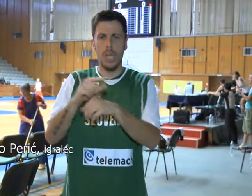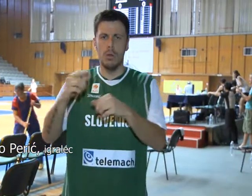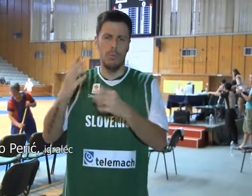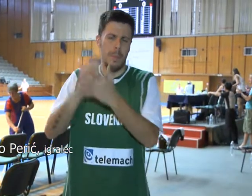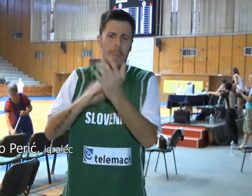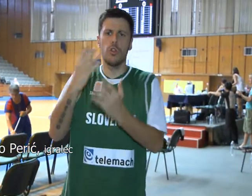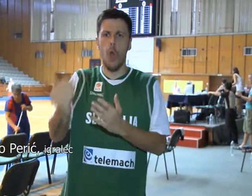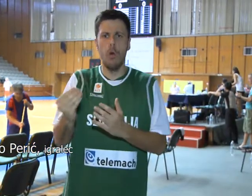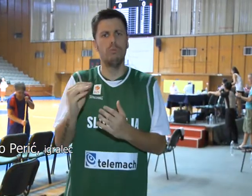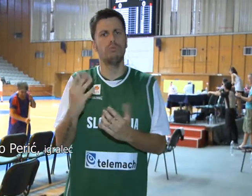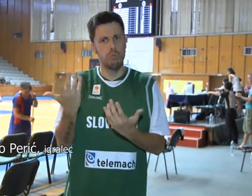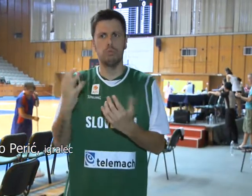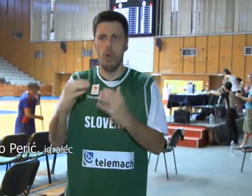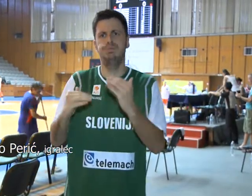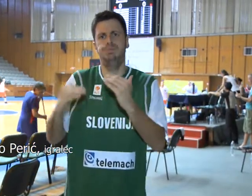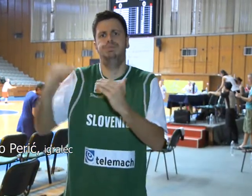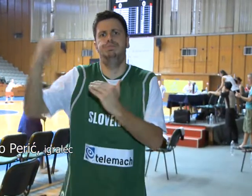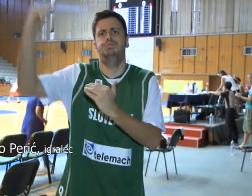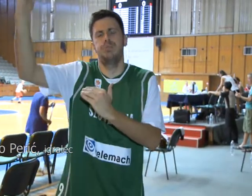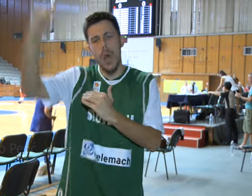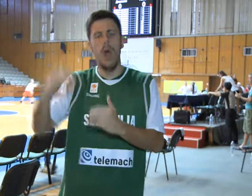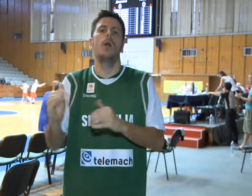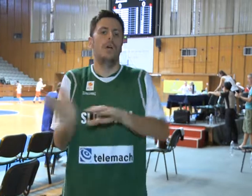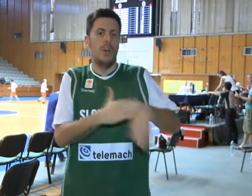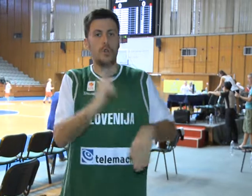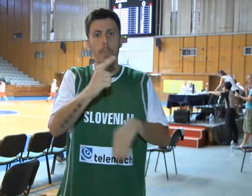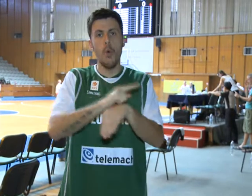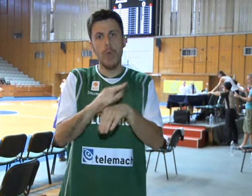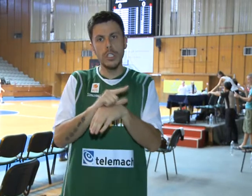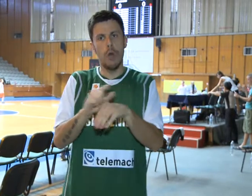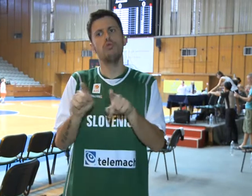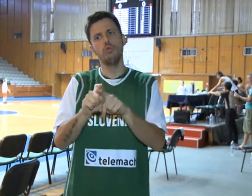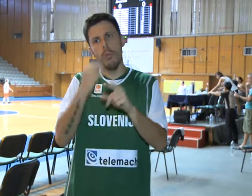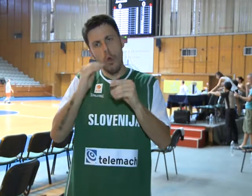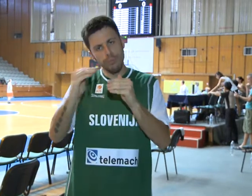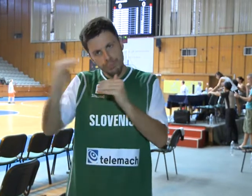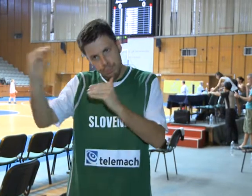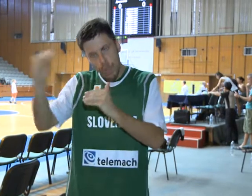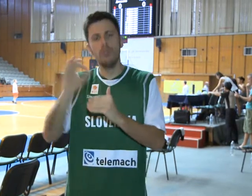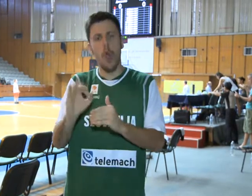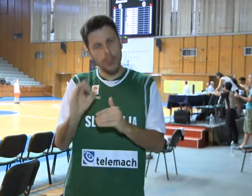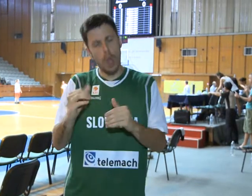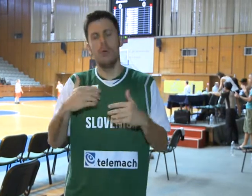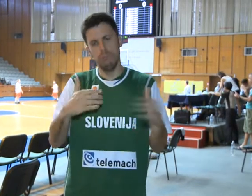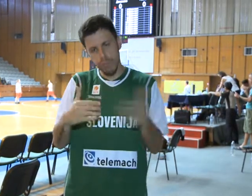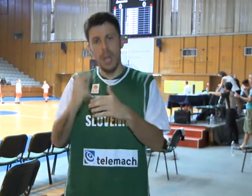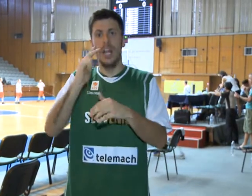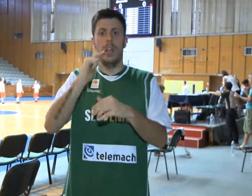v prvem polčasu, ko je nastopila prva petorka, smo tako naredili razliko in potem je dal trener možnost ostalim igrati